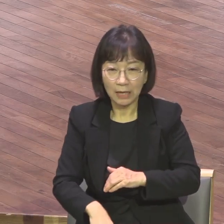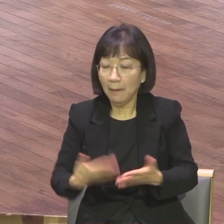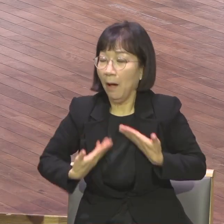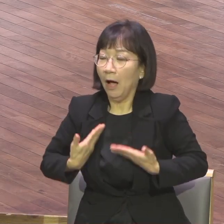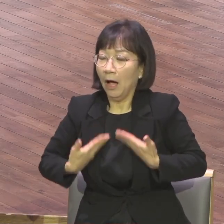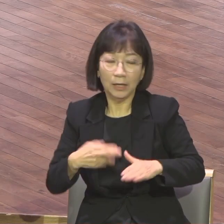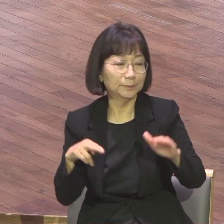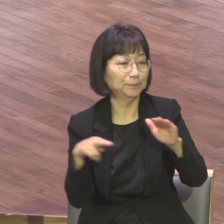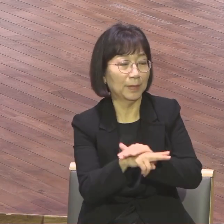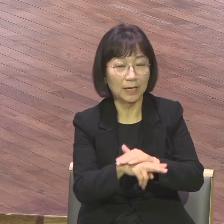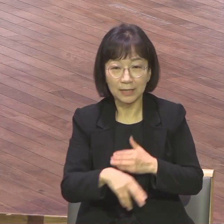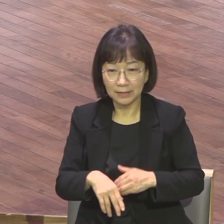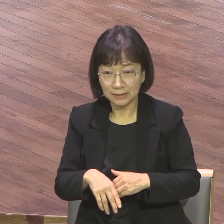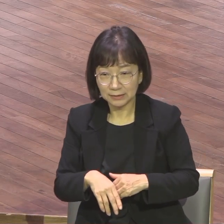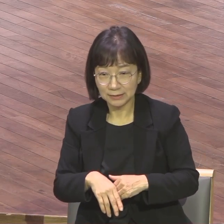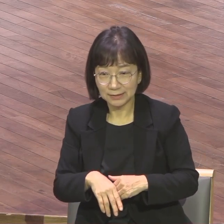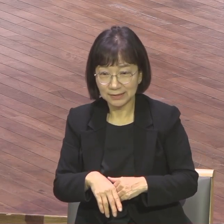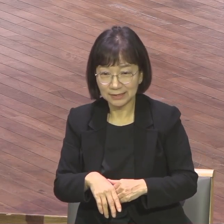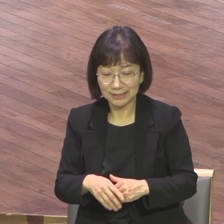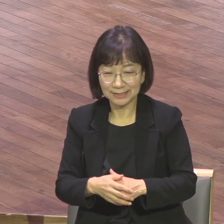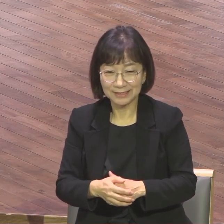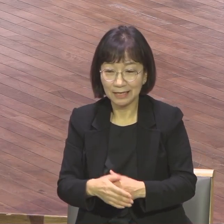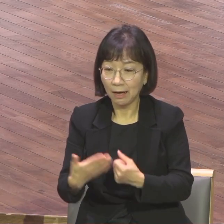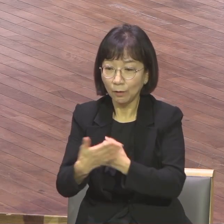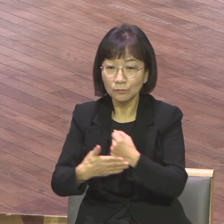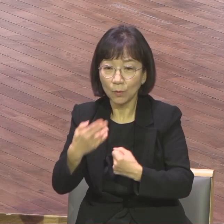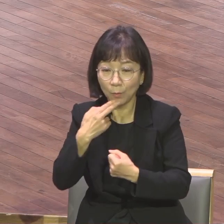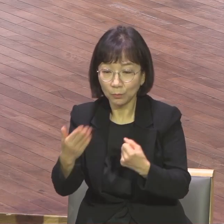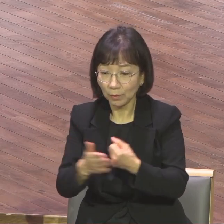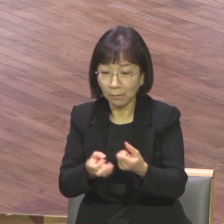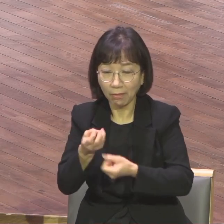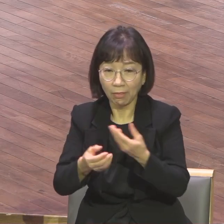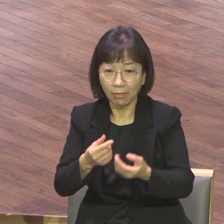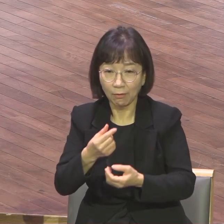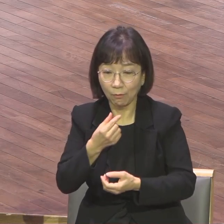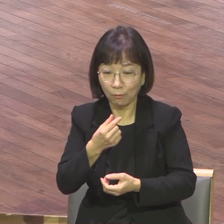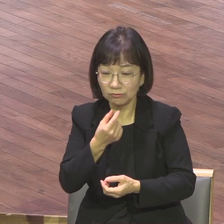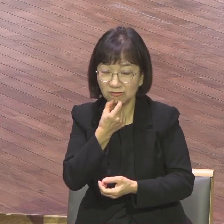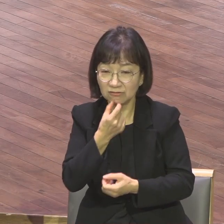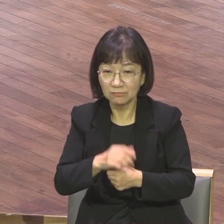말이 창피하니까. 그래서 어떤 분은 포럼 한다면 안 가요.